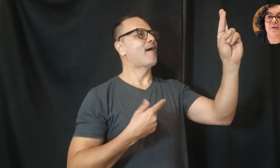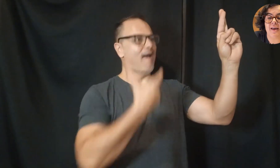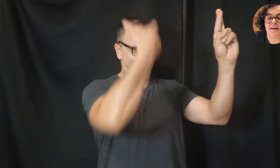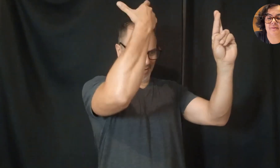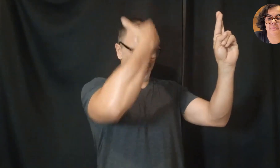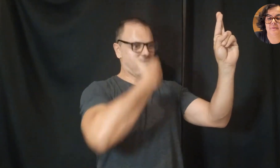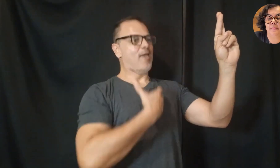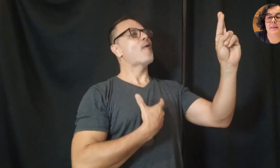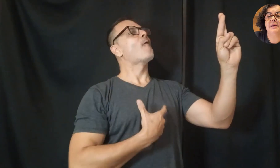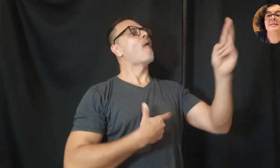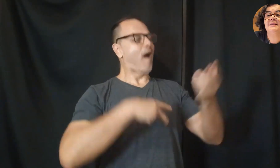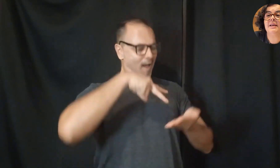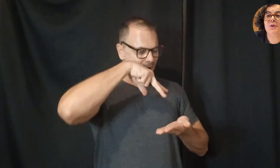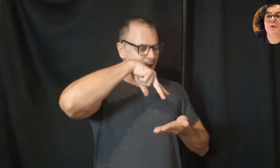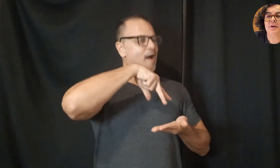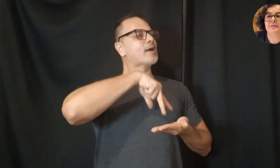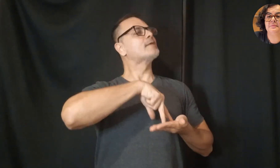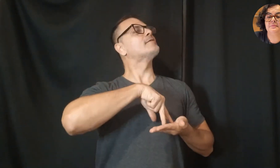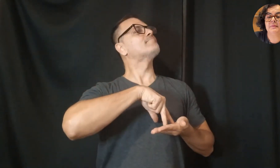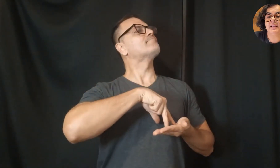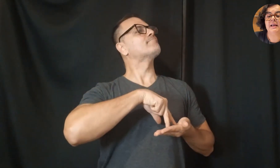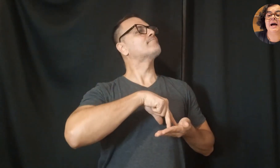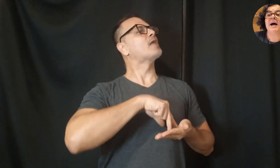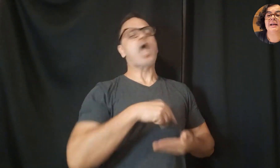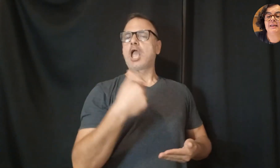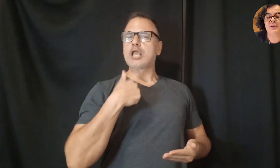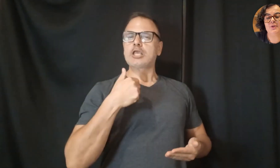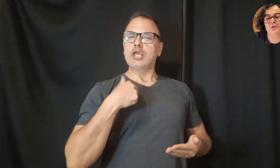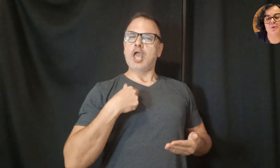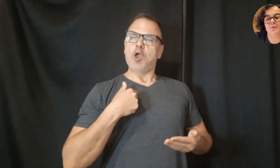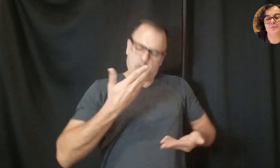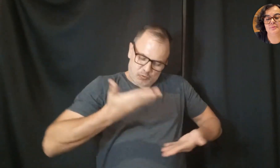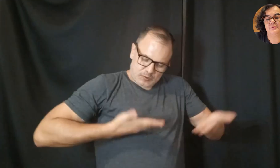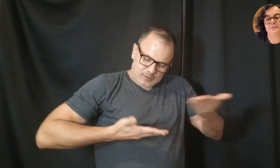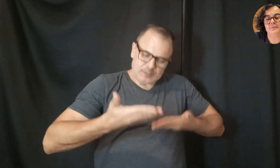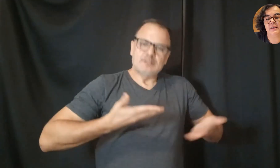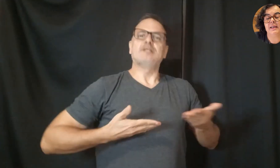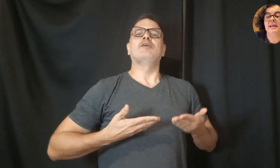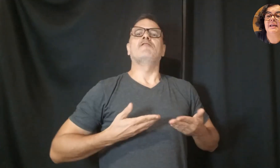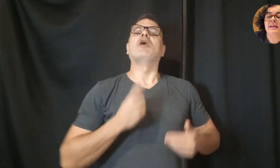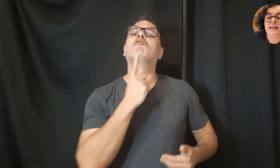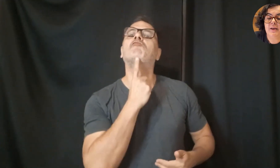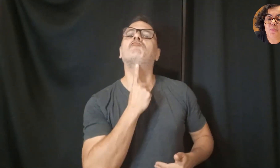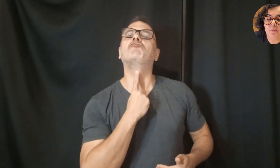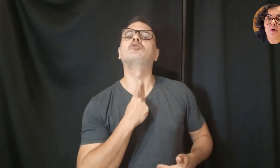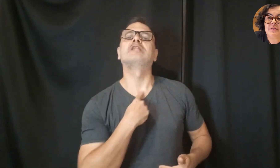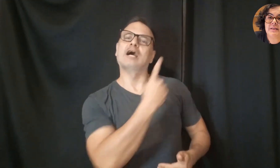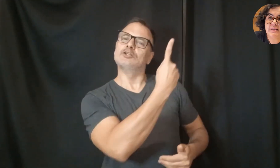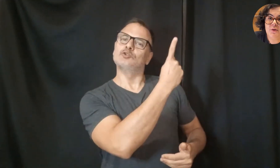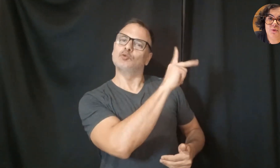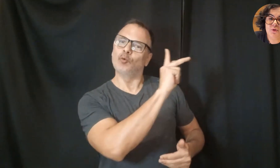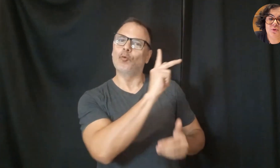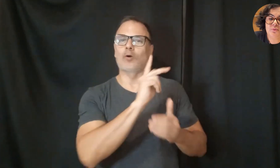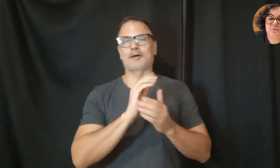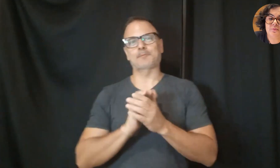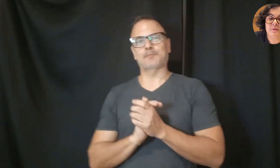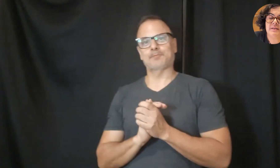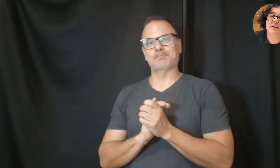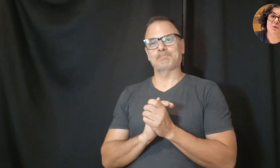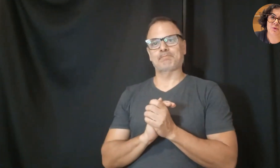fé: Senhor, aqui estou, que eu possa ser útil segundo a